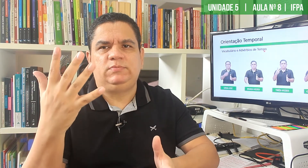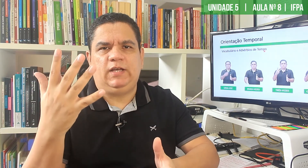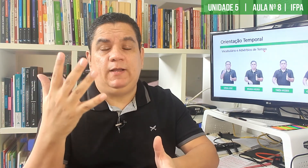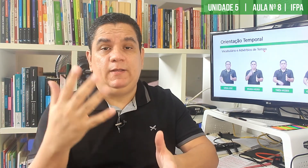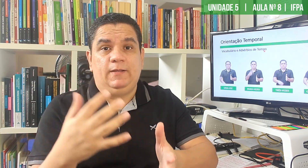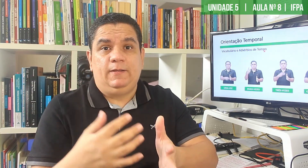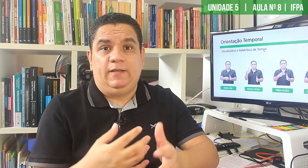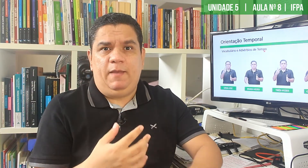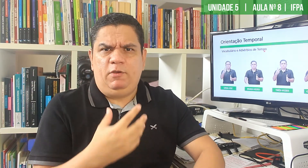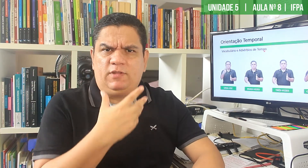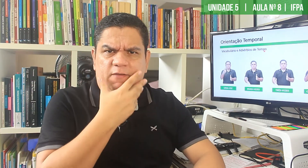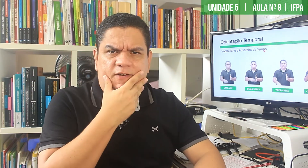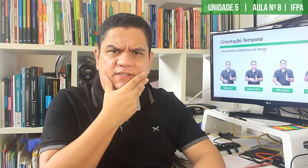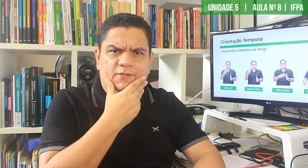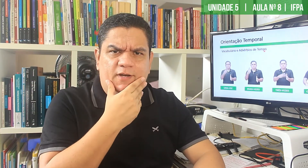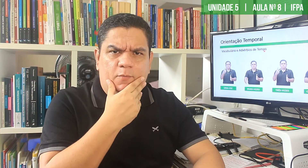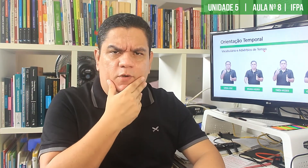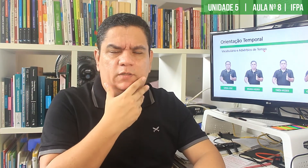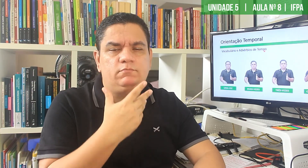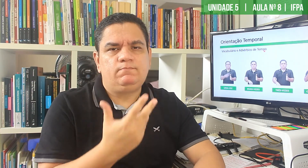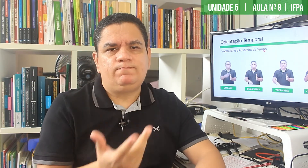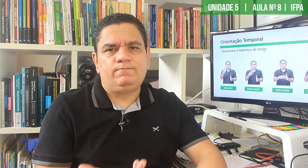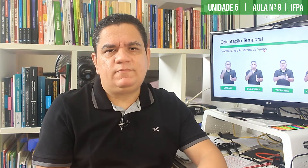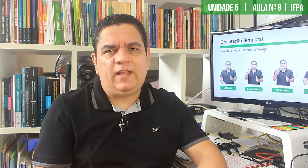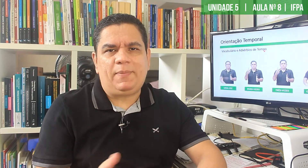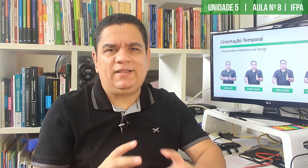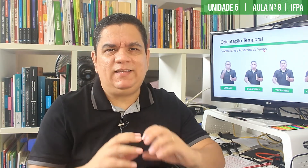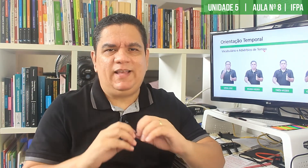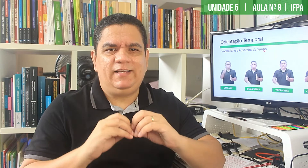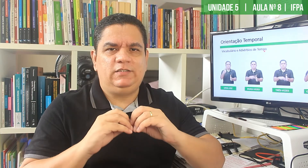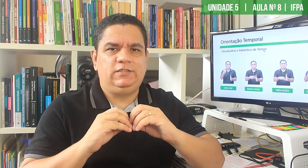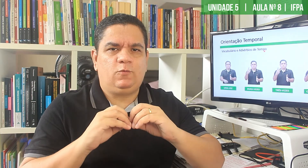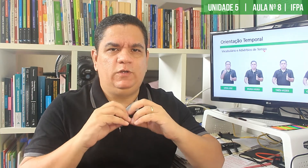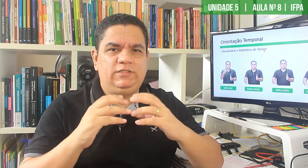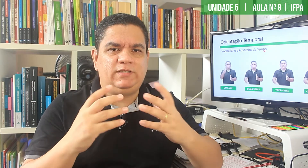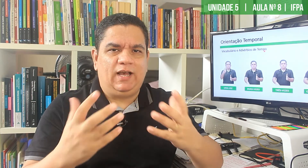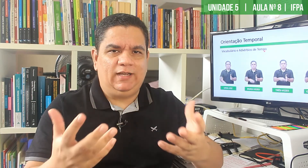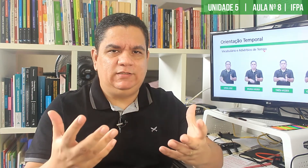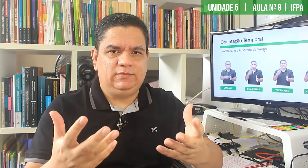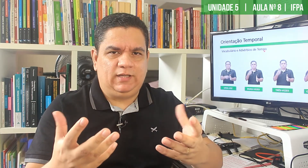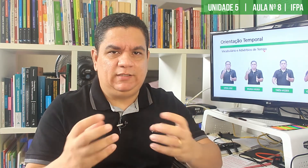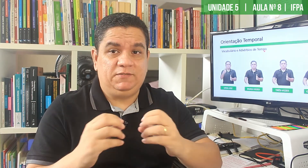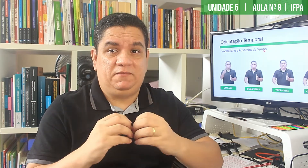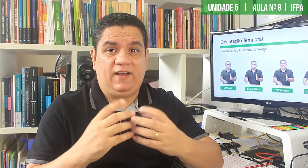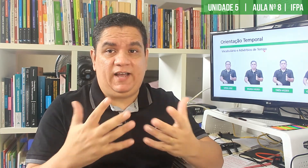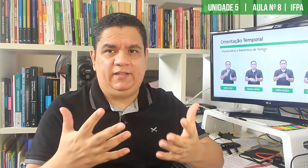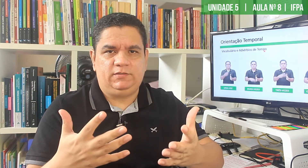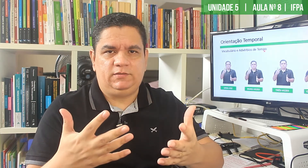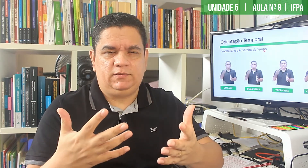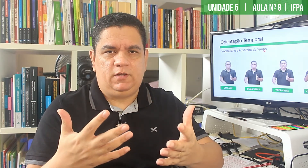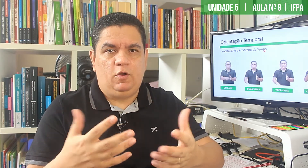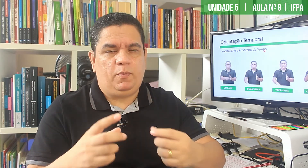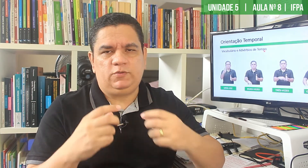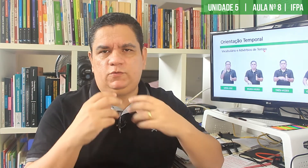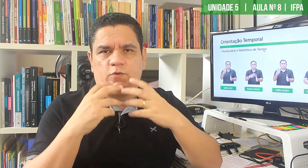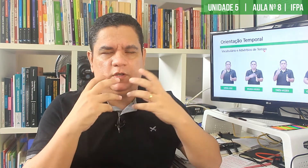Tá? Hermínio, tem que fazer isso na boca? É para dar ideia de quantidade, tá? De várias. Eu posso só